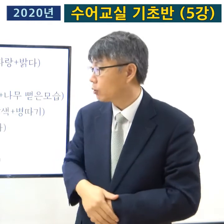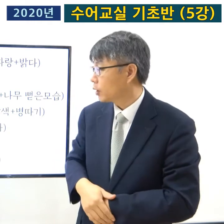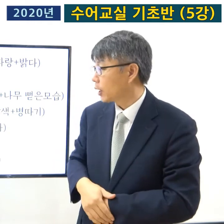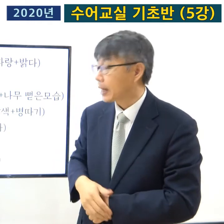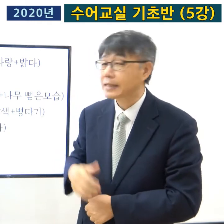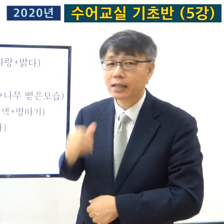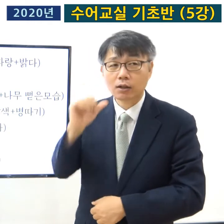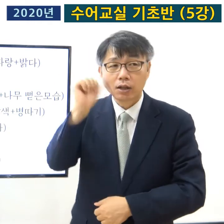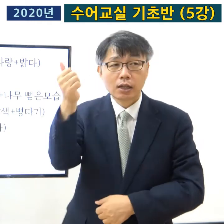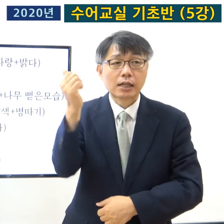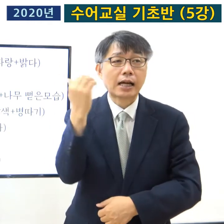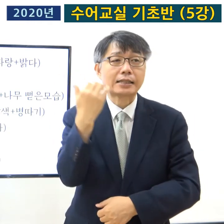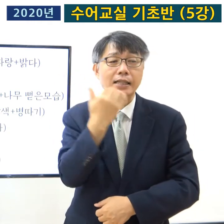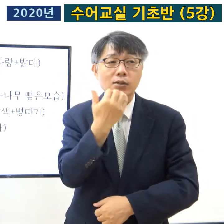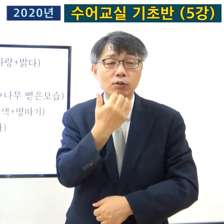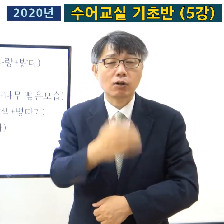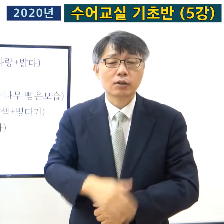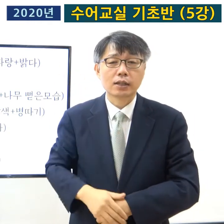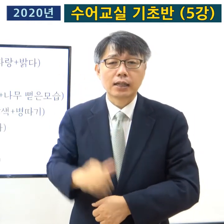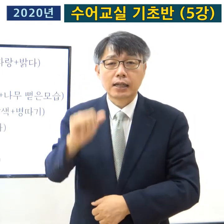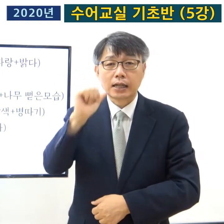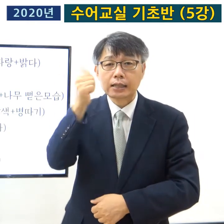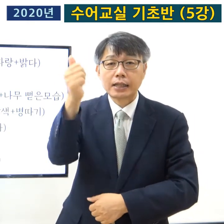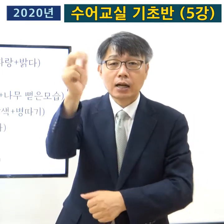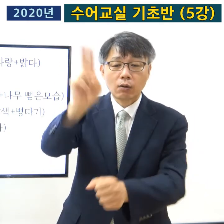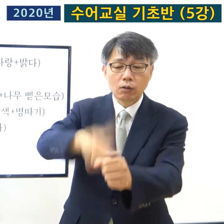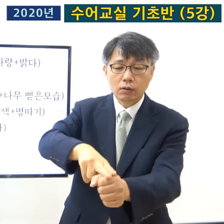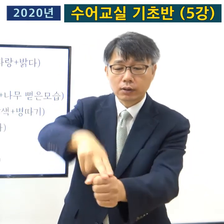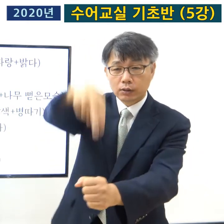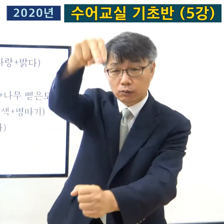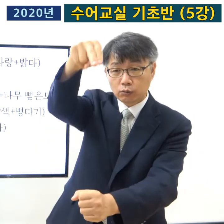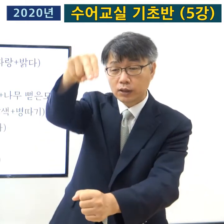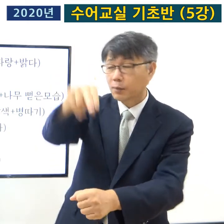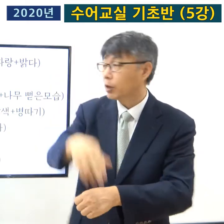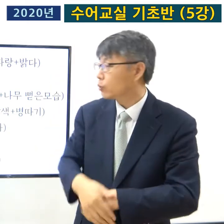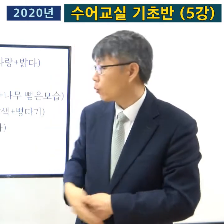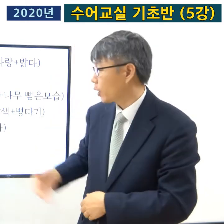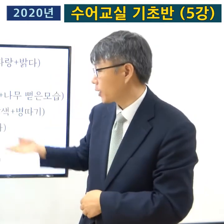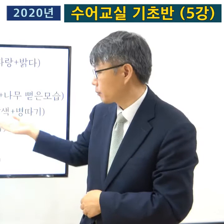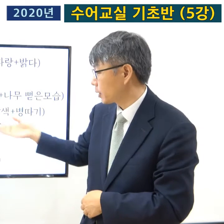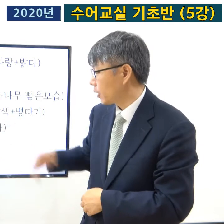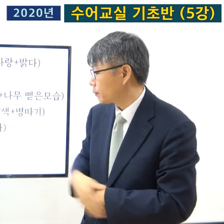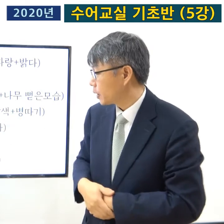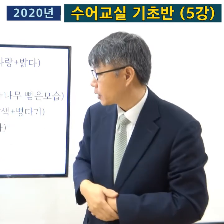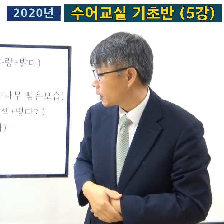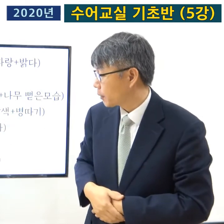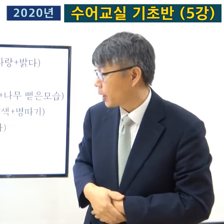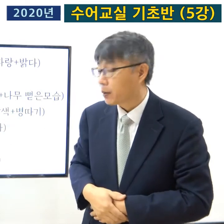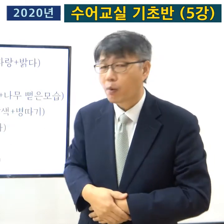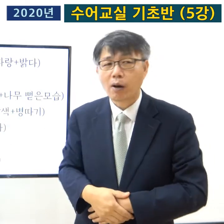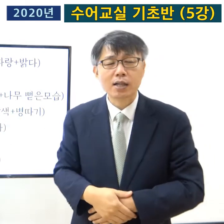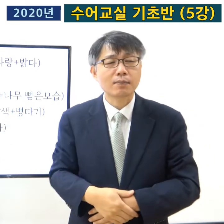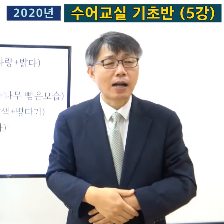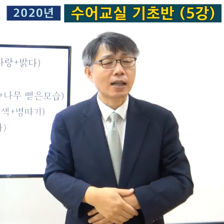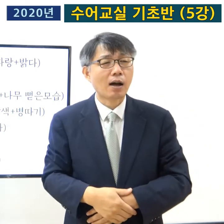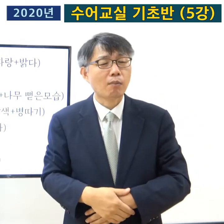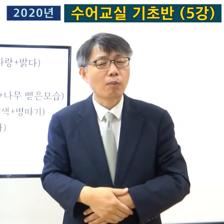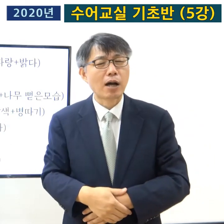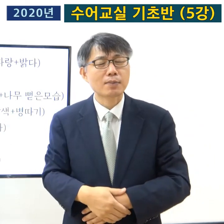녹색이고요. 갈색이고요. 갈색하고 뚜껑 따면 콜라입니다. 그 다음에 뭐뭐 하지 말다, 뭐뭐 하지